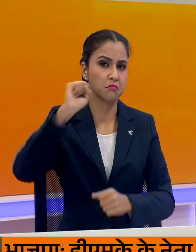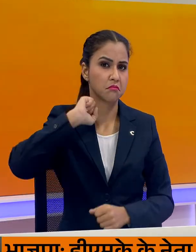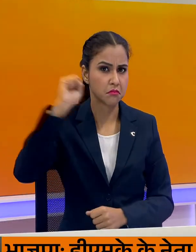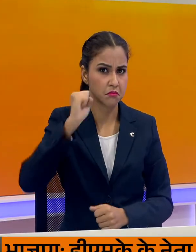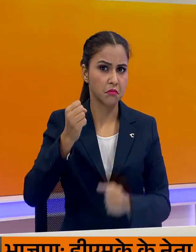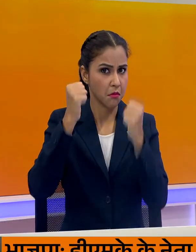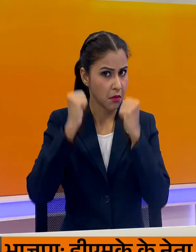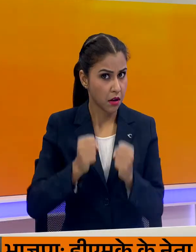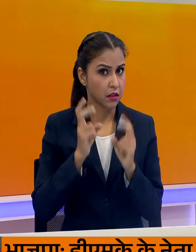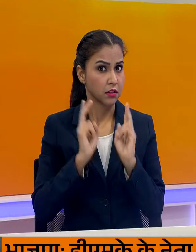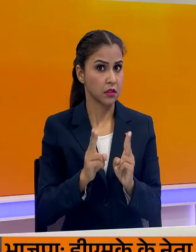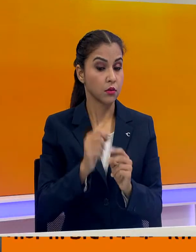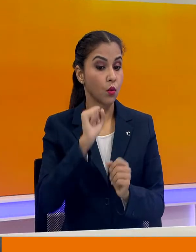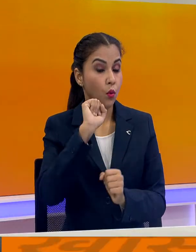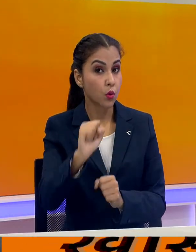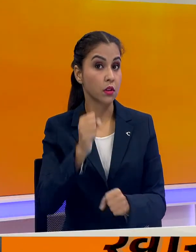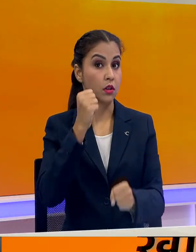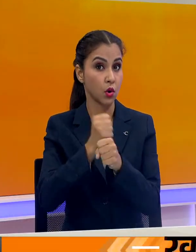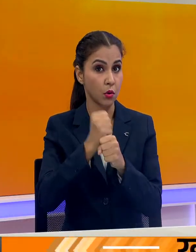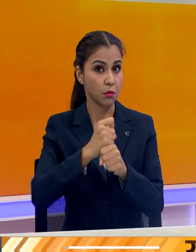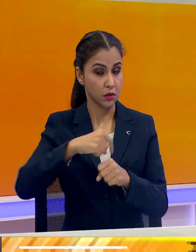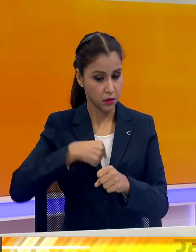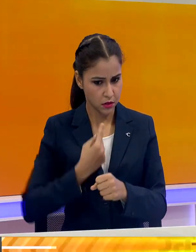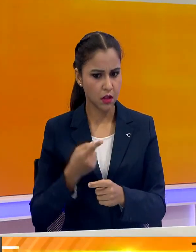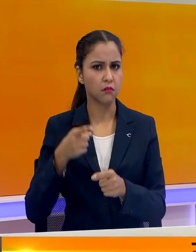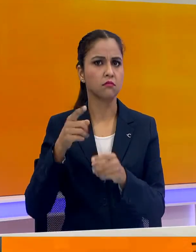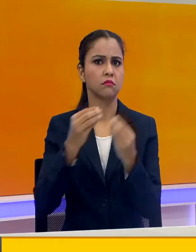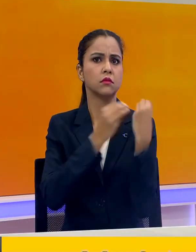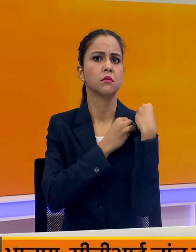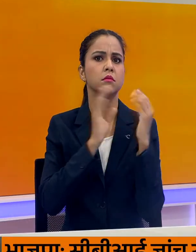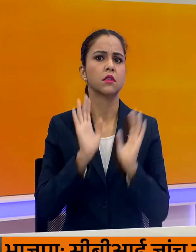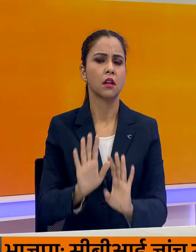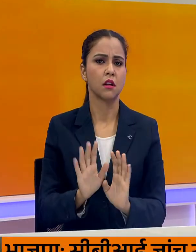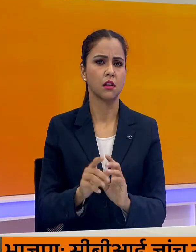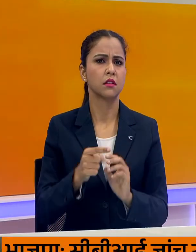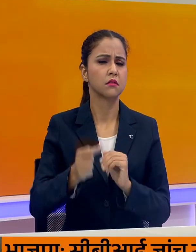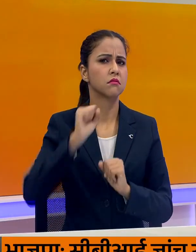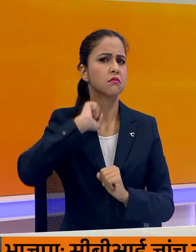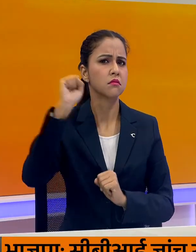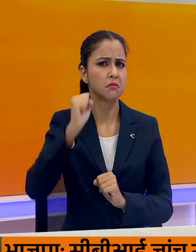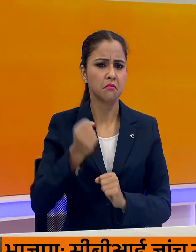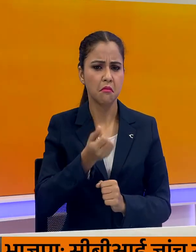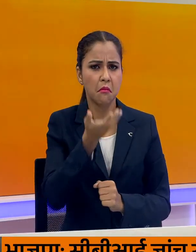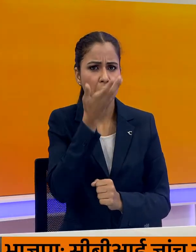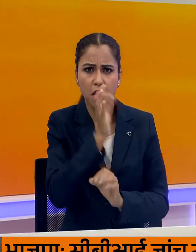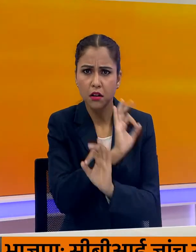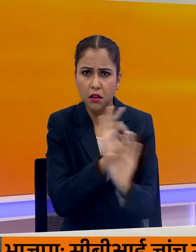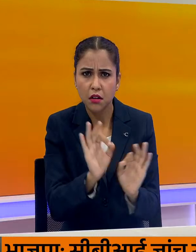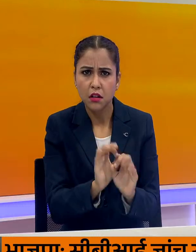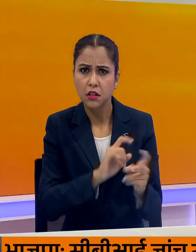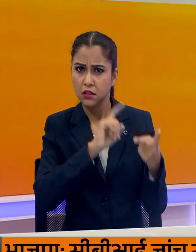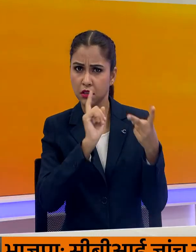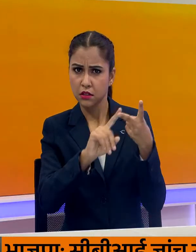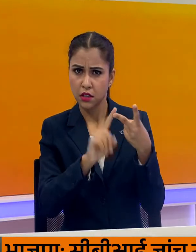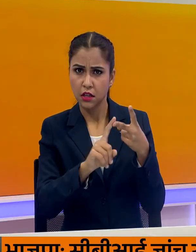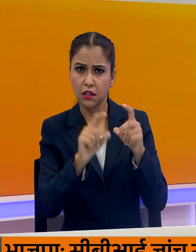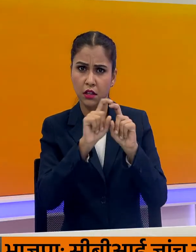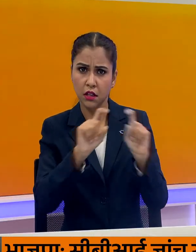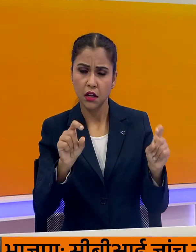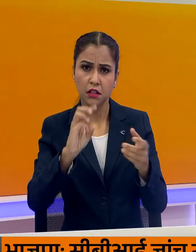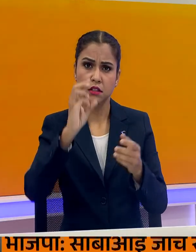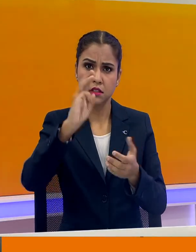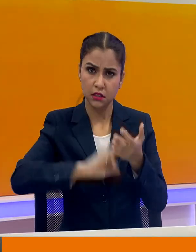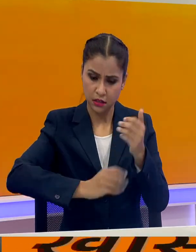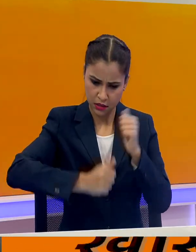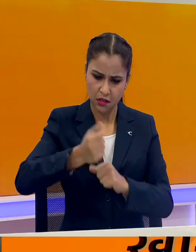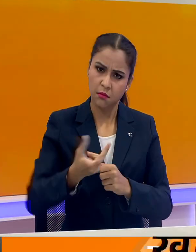लिए वो और उनकी सरकार स्वयं जिम्मेदार है। दरअसल ये धरना पानी के लिए नहीं, सेकंड लाइन द्वारा मुख्यमंत्री की